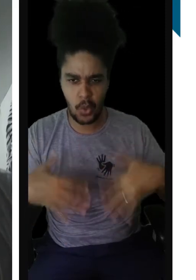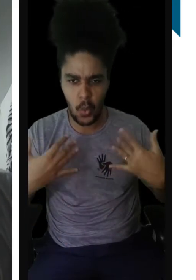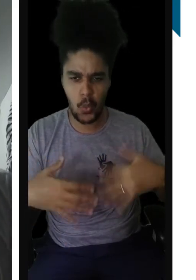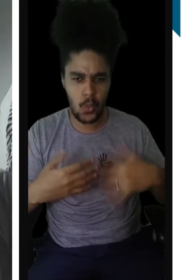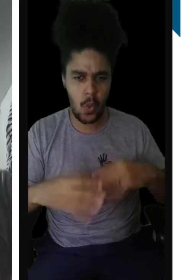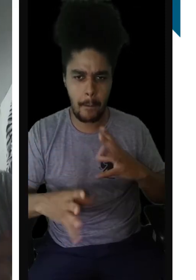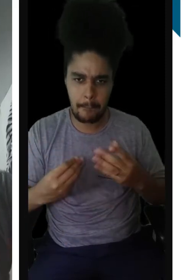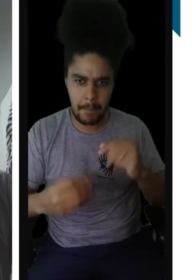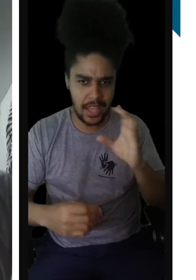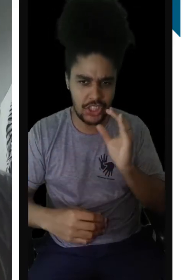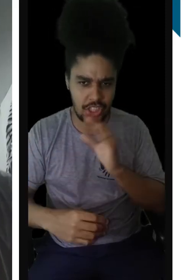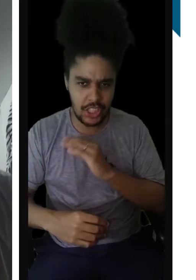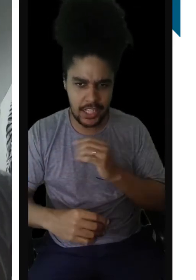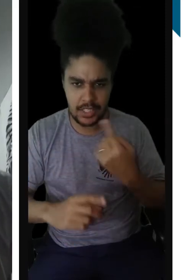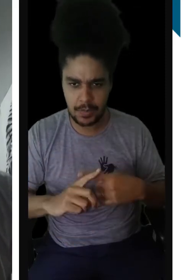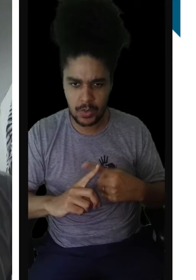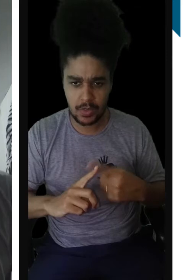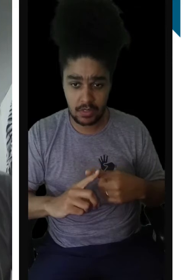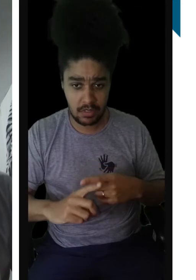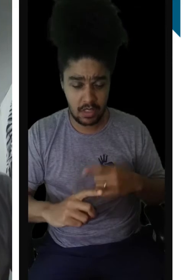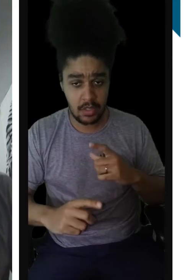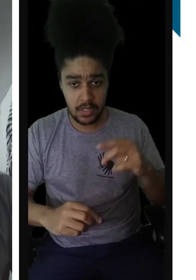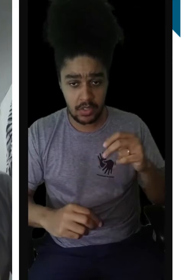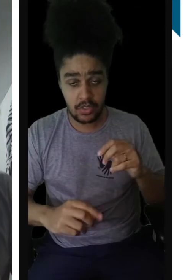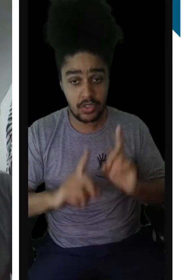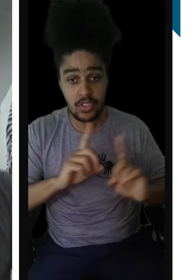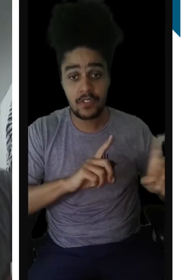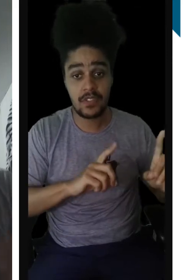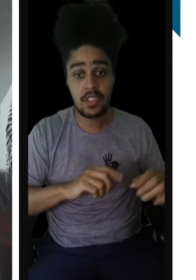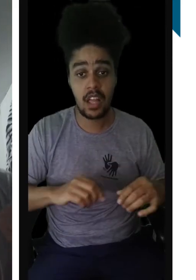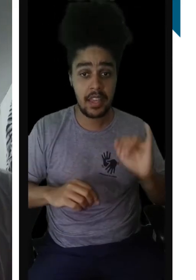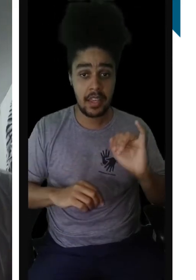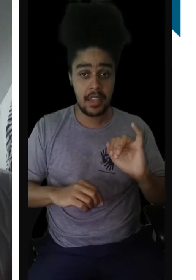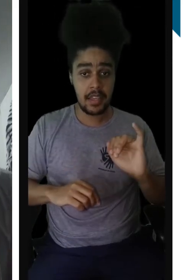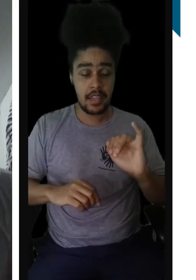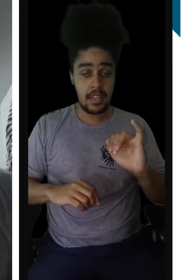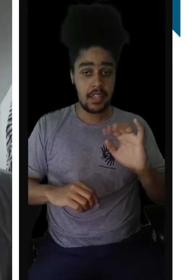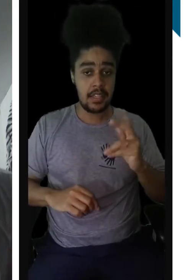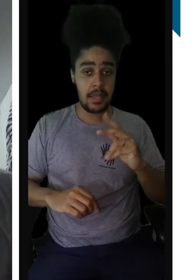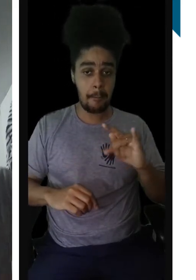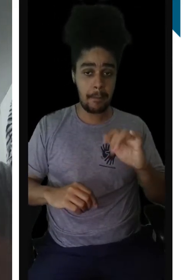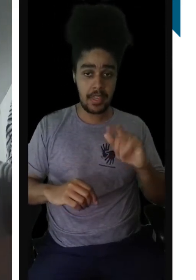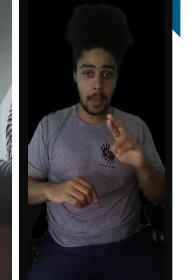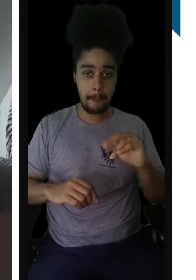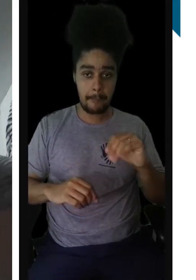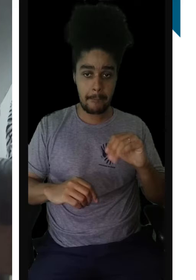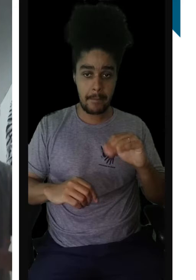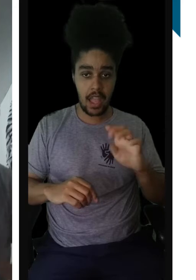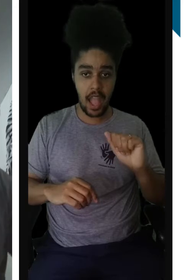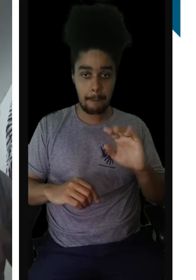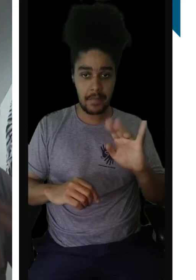temperatura máxima mais elevada por conta desse nível de impermeabilização do solo. Você